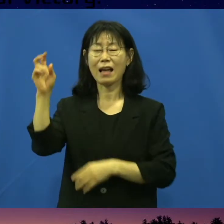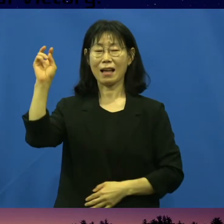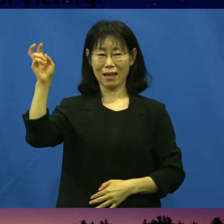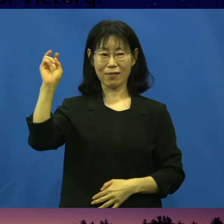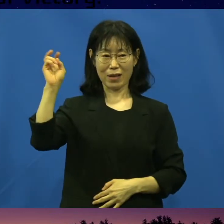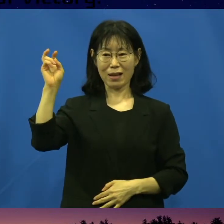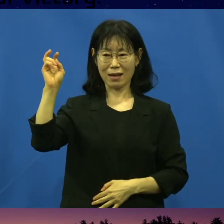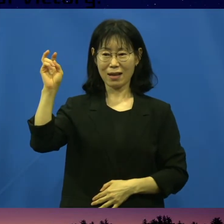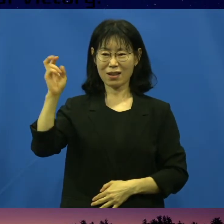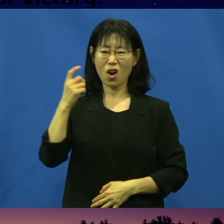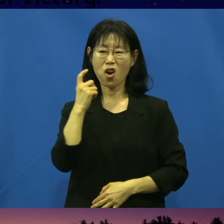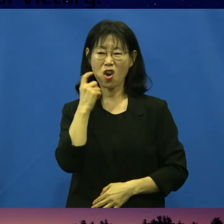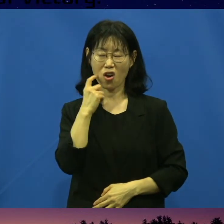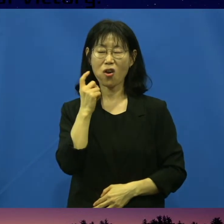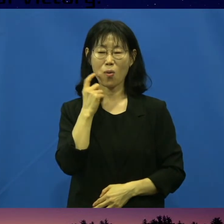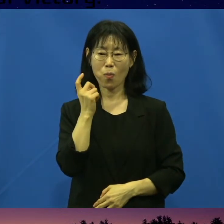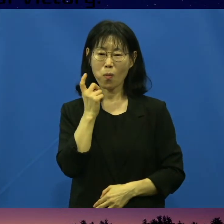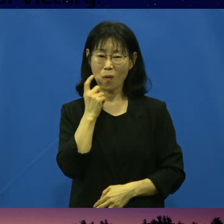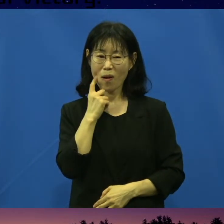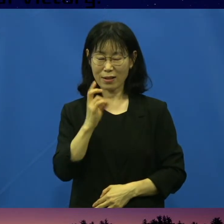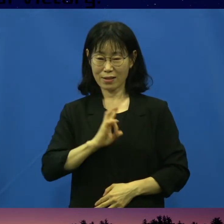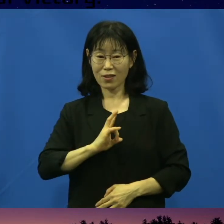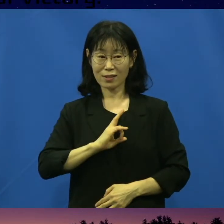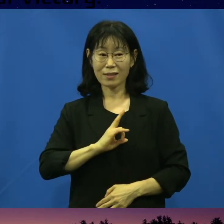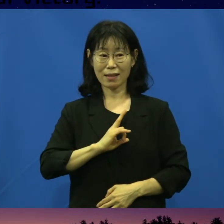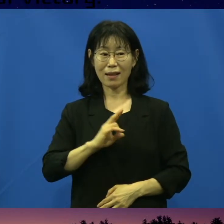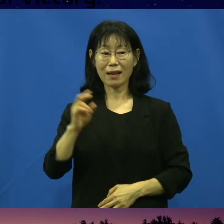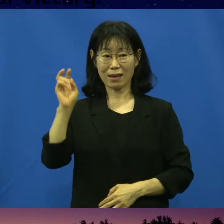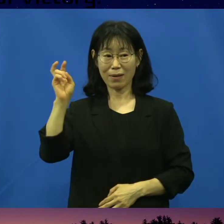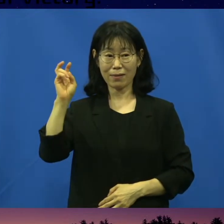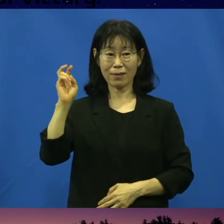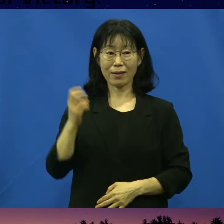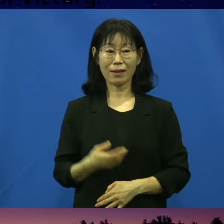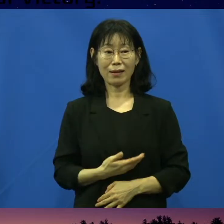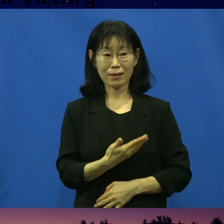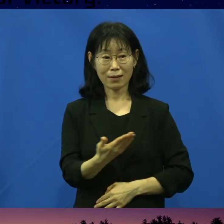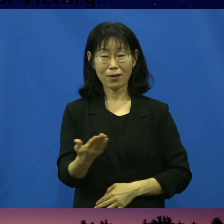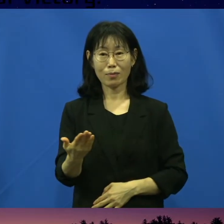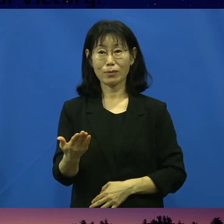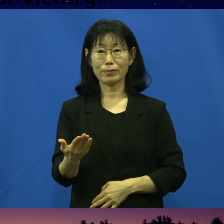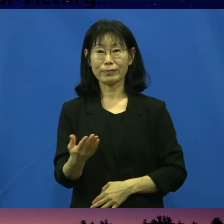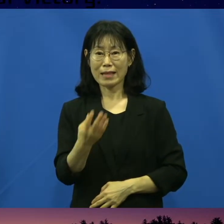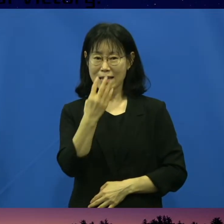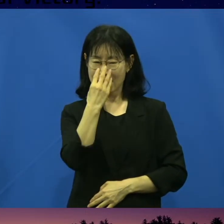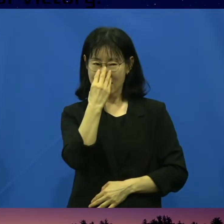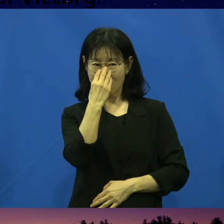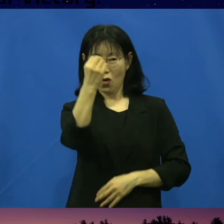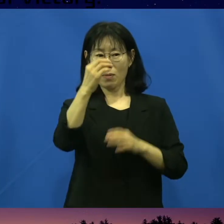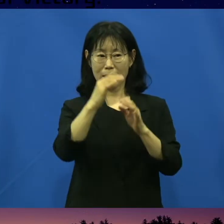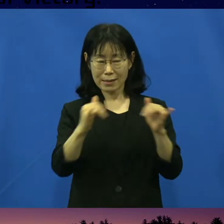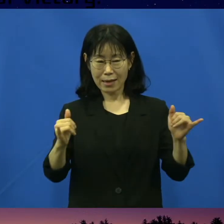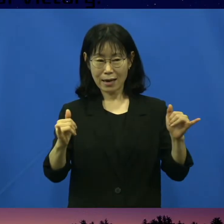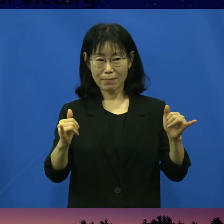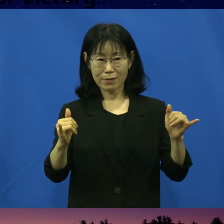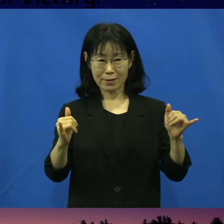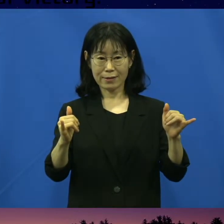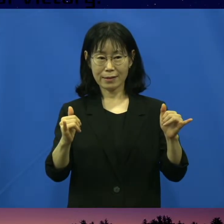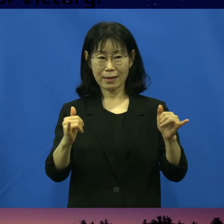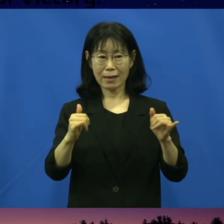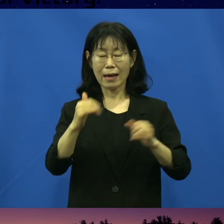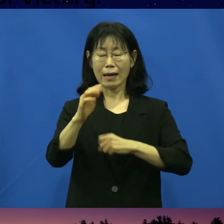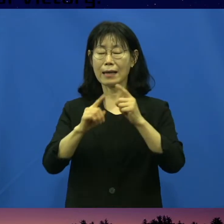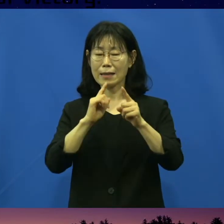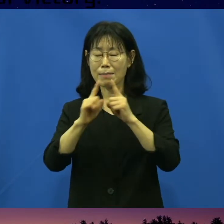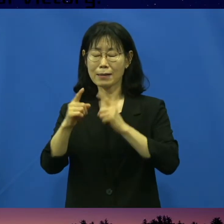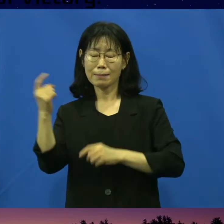그런 선지자의 말에 귀를 기울여야 돼요. 교만하면 말씀을 안 들어요, 여러분. 교만의 치명적인 장점이 뭐예요? 말씀이